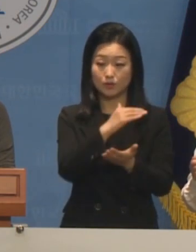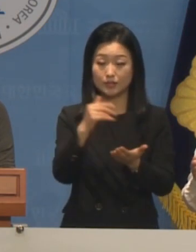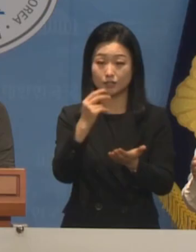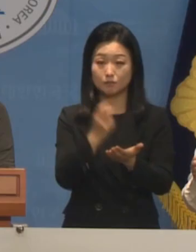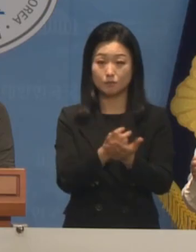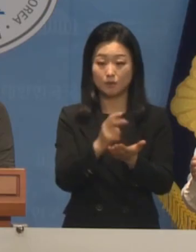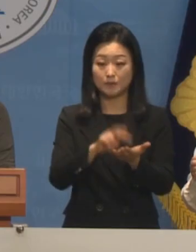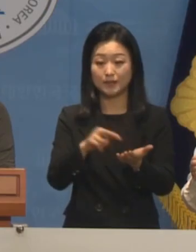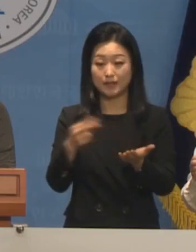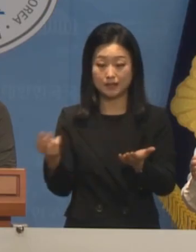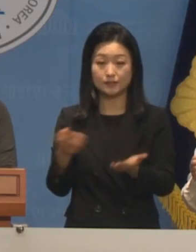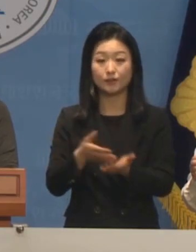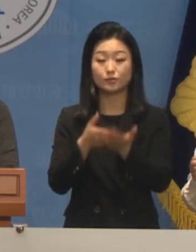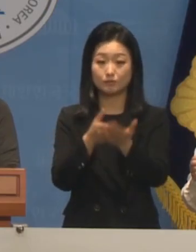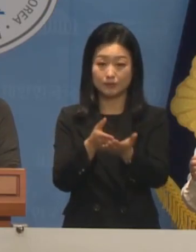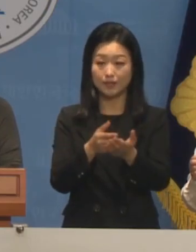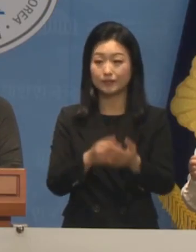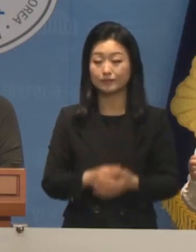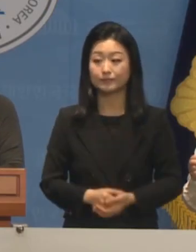개정을